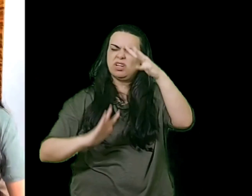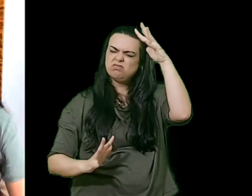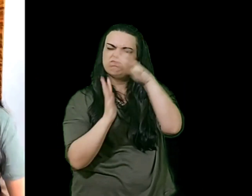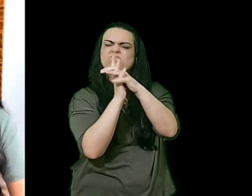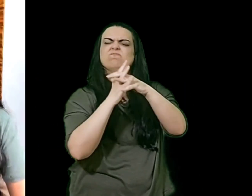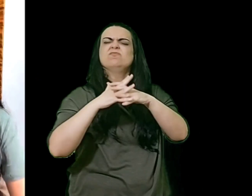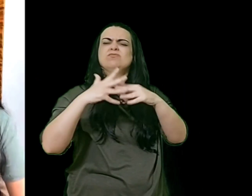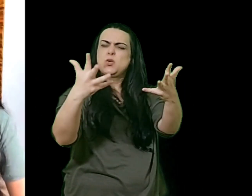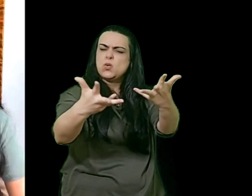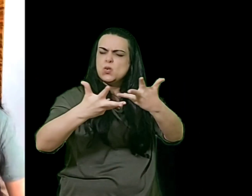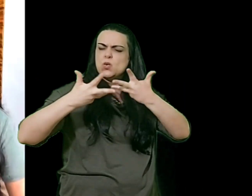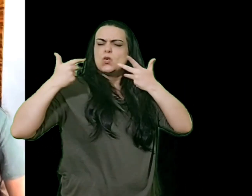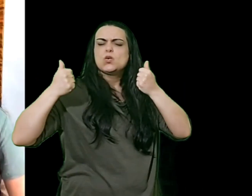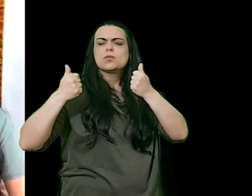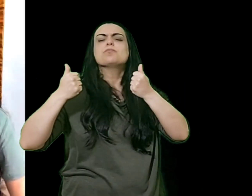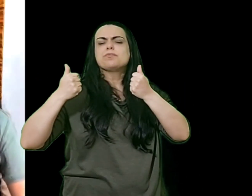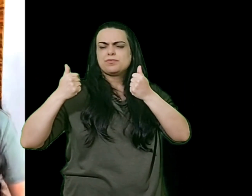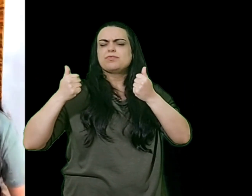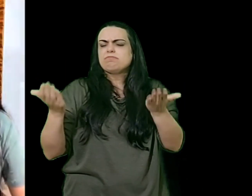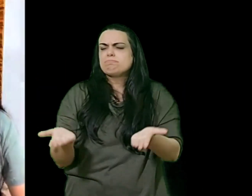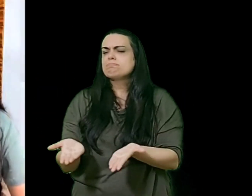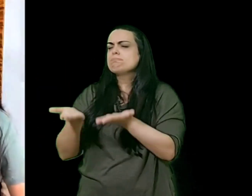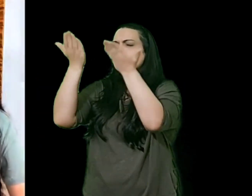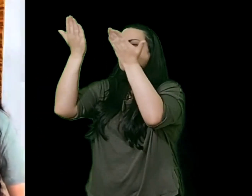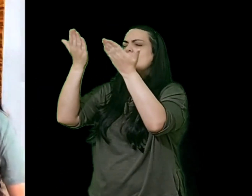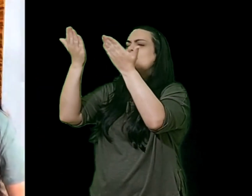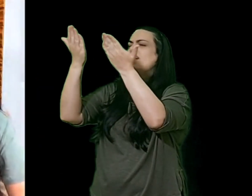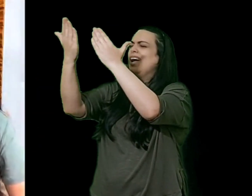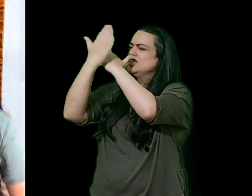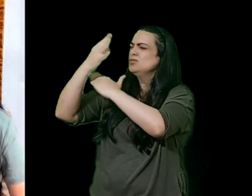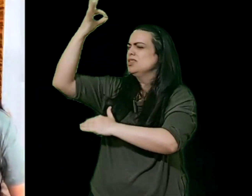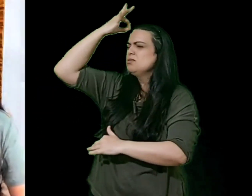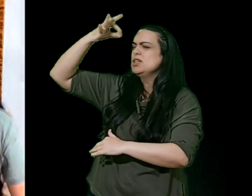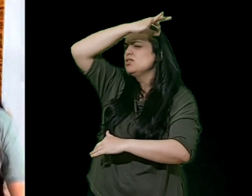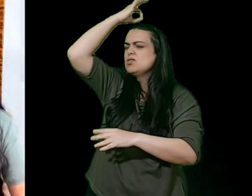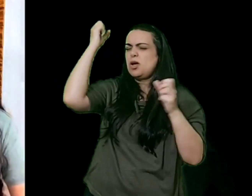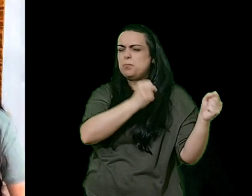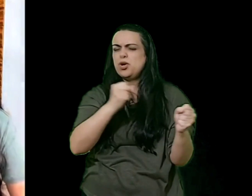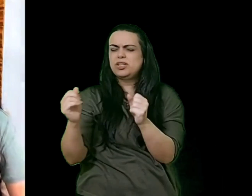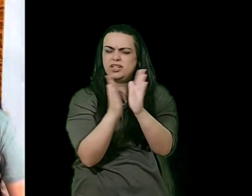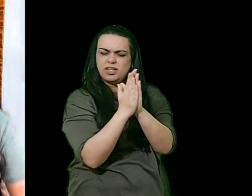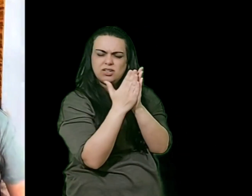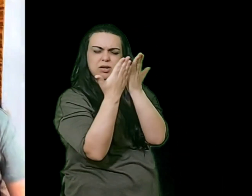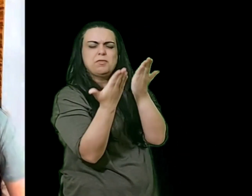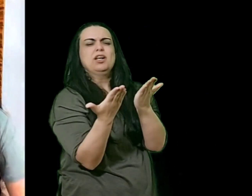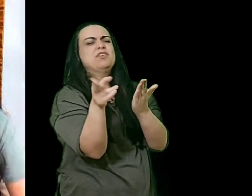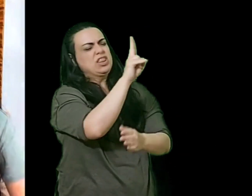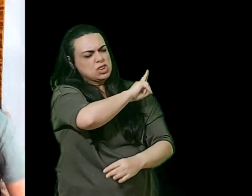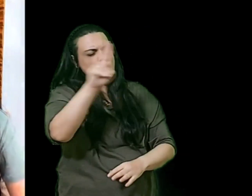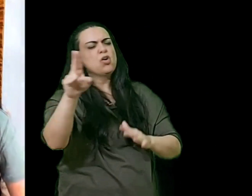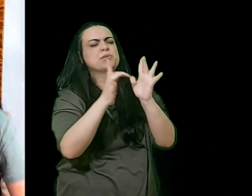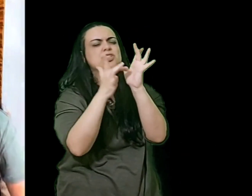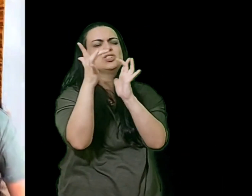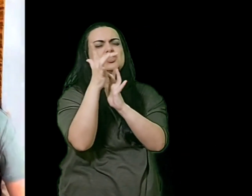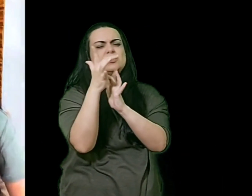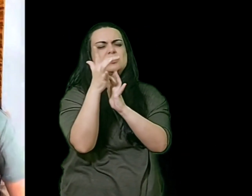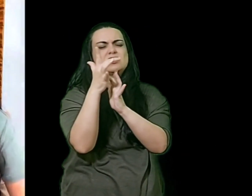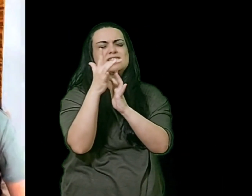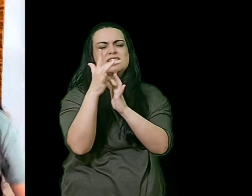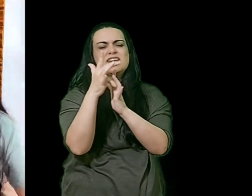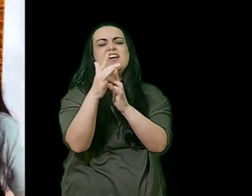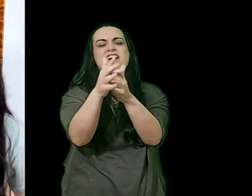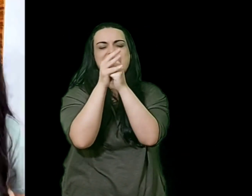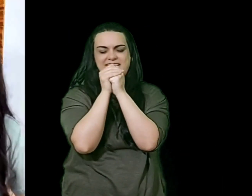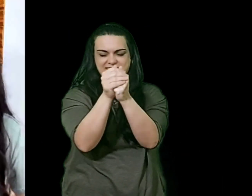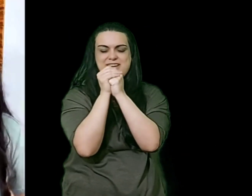altar, contando com a ajuda do Teu Espírito Santo e com o poder da Tua palavra, em nome de Jesus, em nome de Jesus. Quem